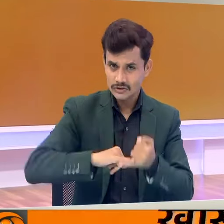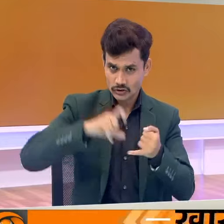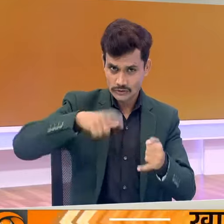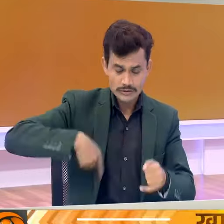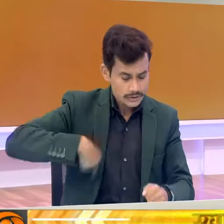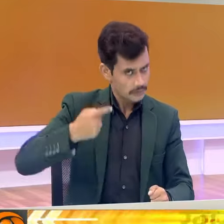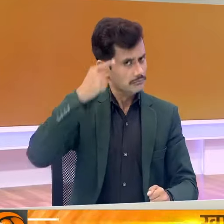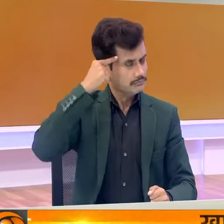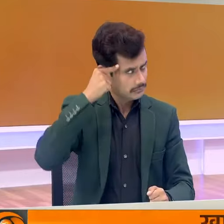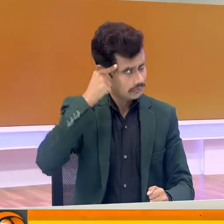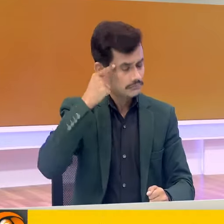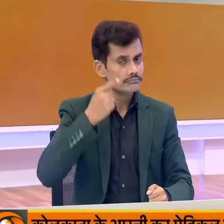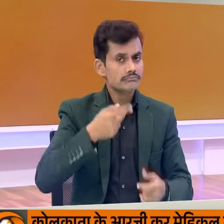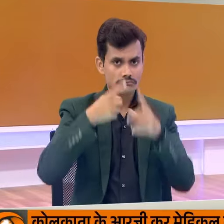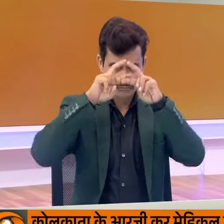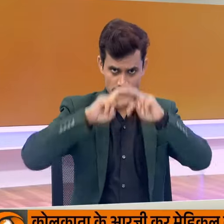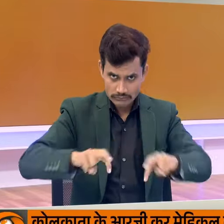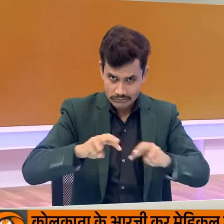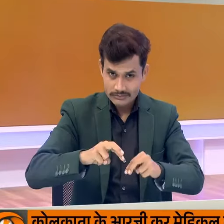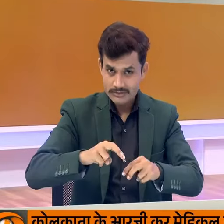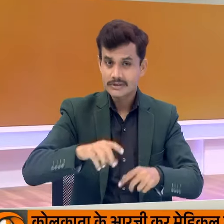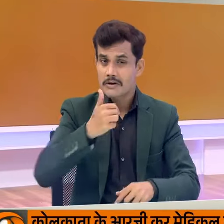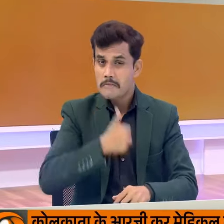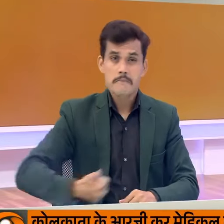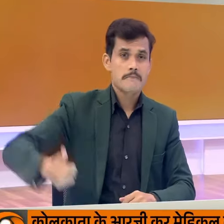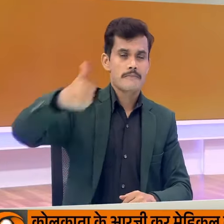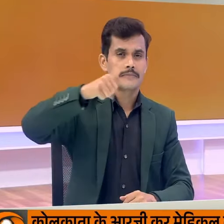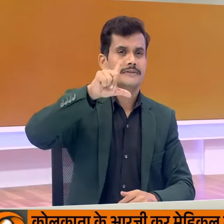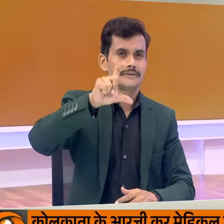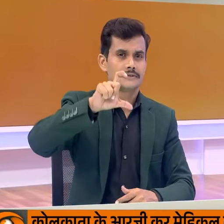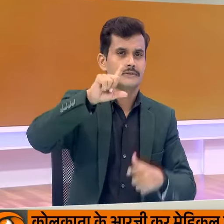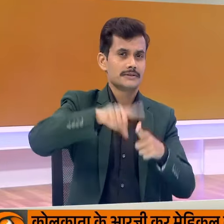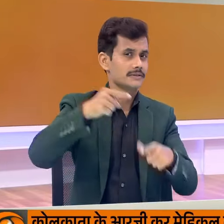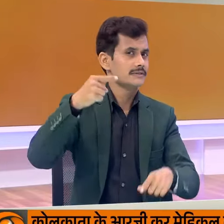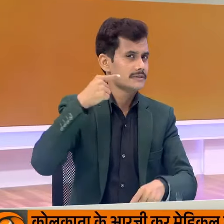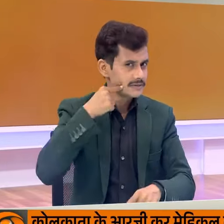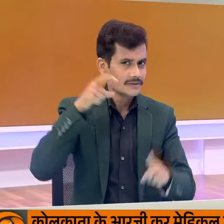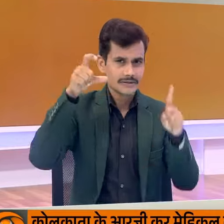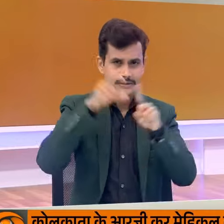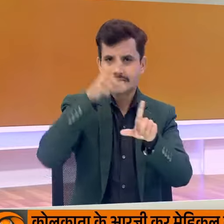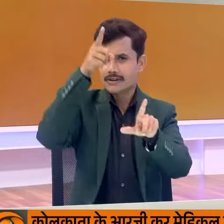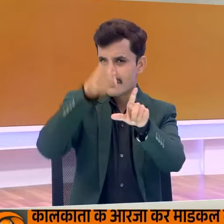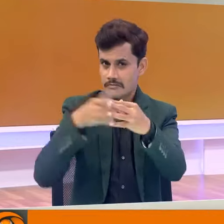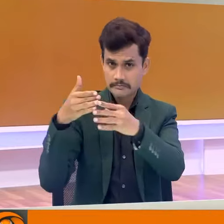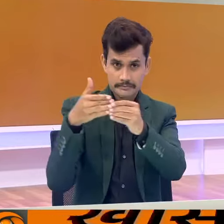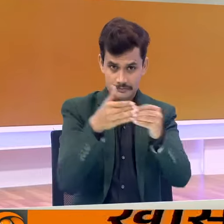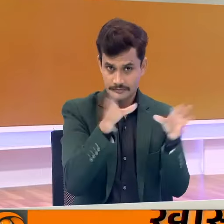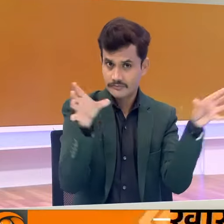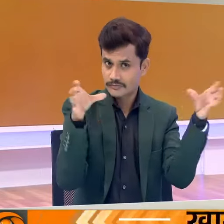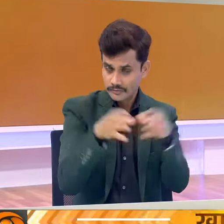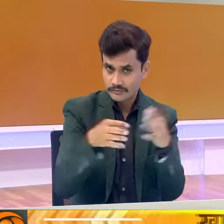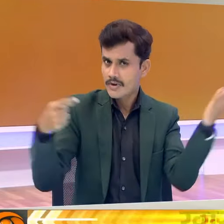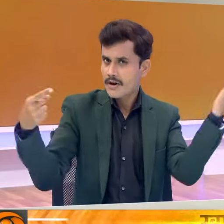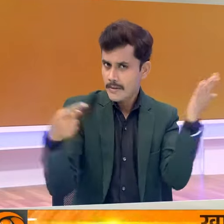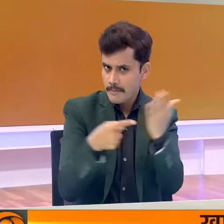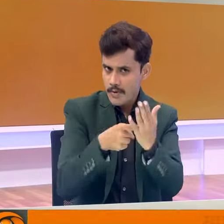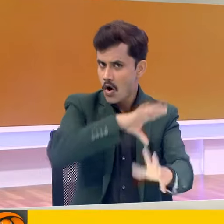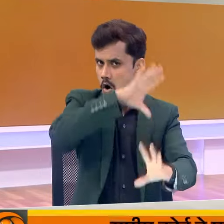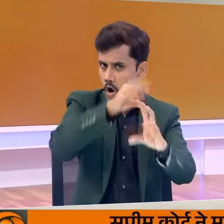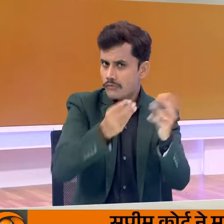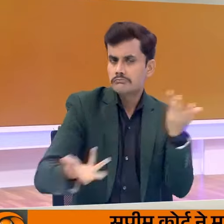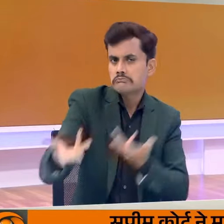ने स्वतः संज्ञान लिया है। देश के मुख्य न्यायाधीश सीजेआई डीवाई चंद्रचूड़ की अगुवाई वाली पीठ मंगलवार को इस मामले